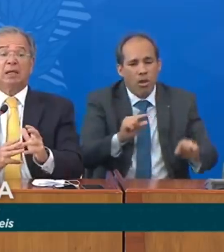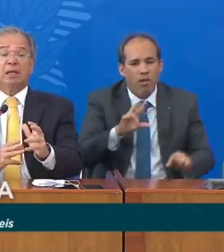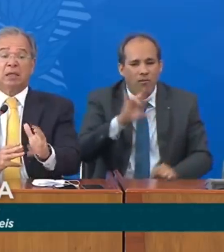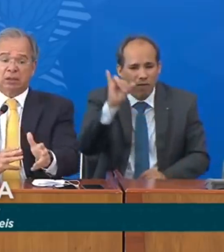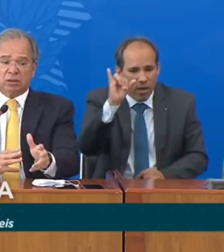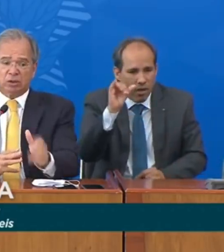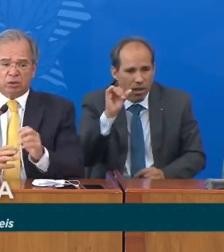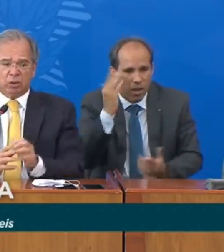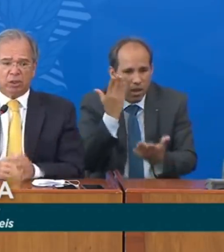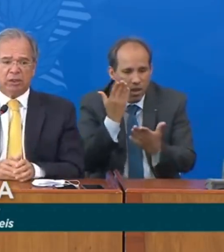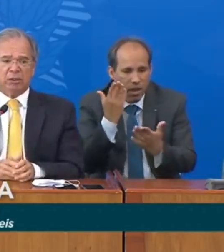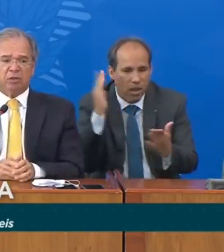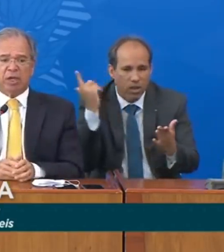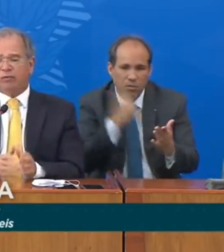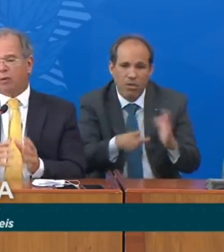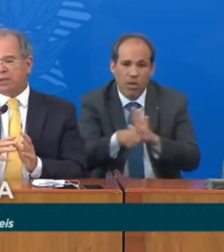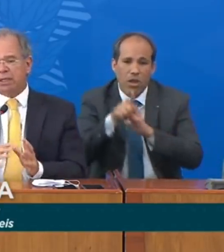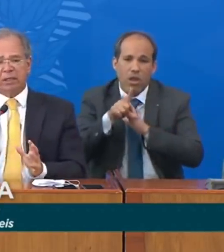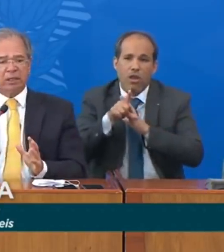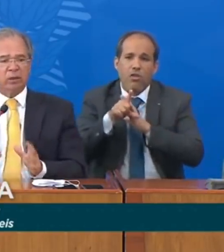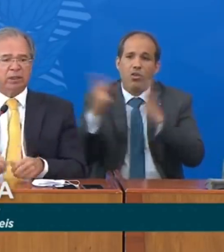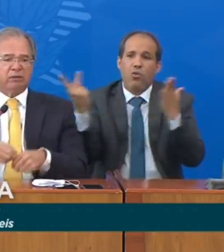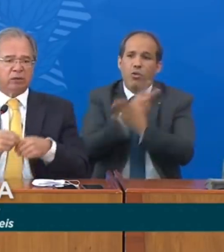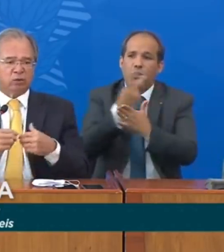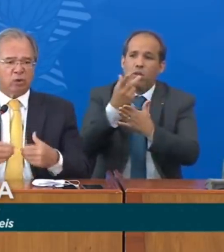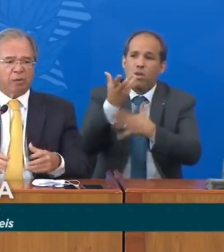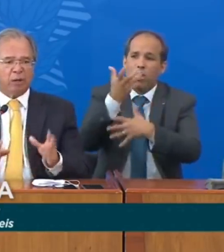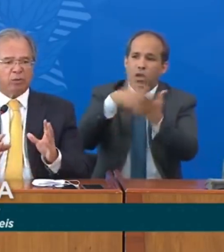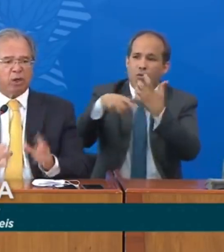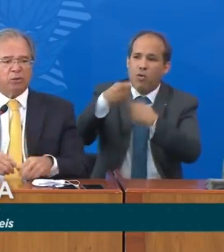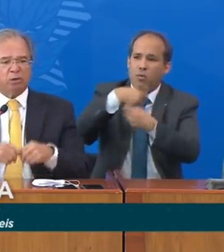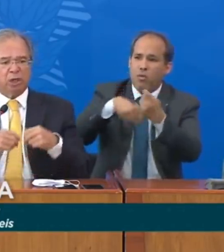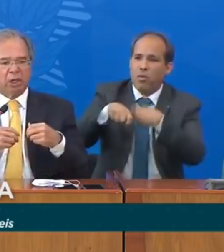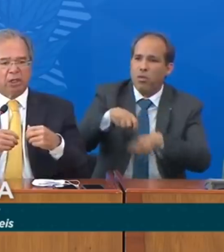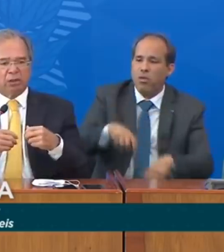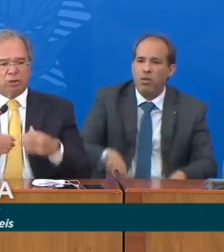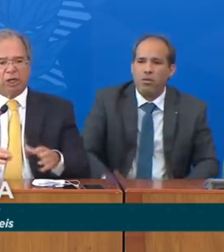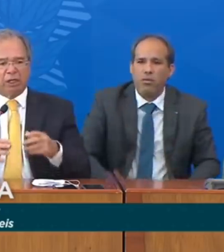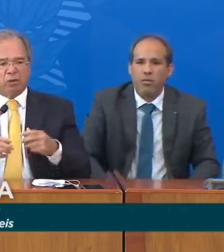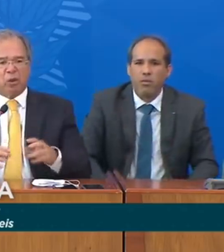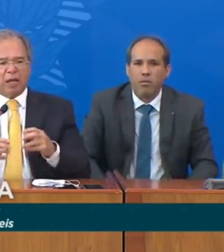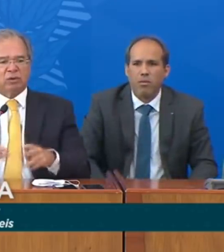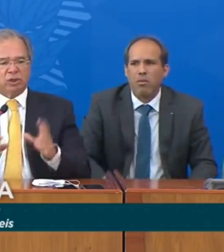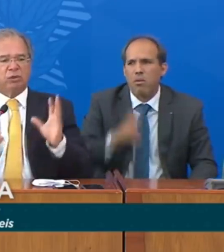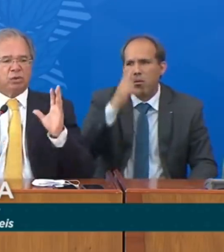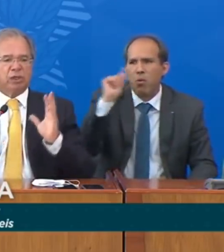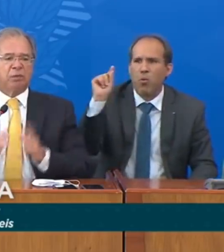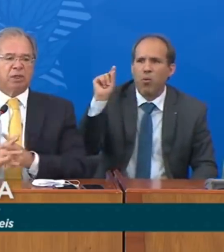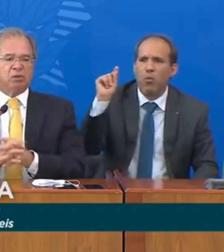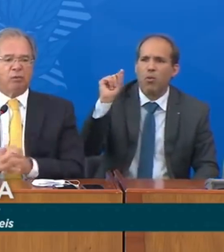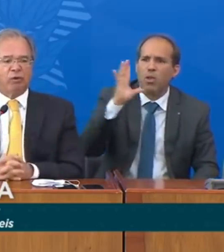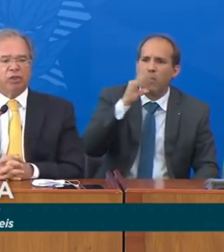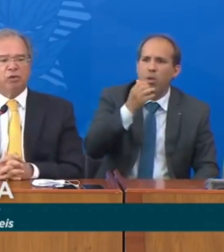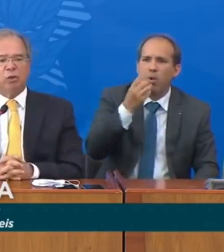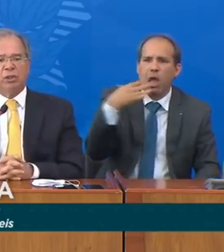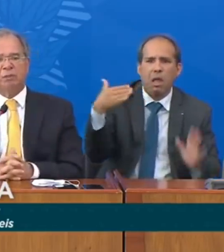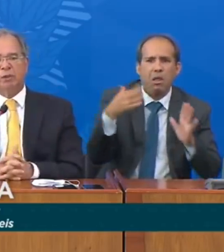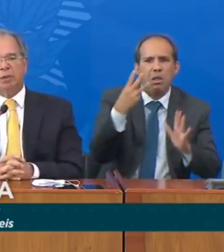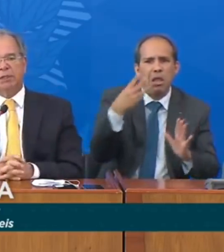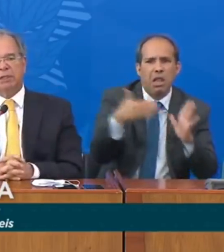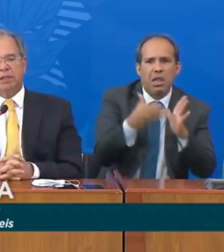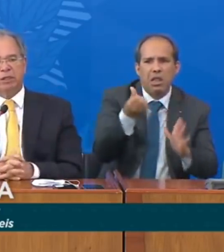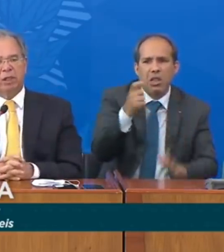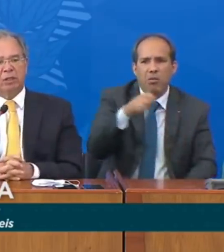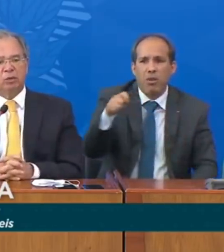até antes disso acontecer, porque a reforma está entrando aí, vai nos ocupar os próximos 3, 4, 5, 6 meses, como foi dito ontem